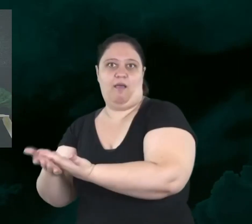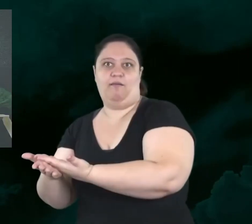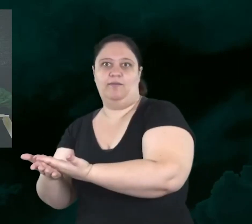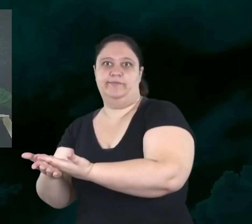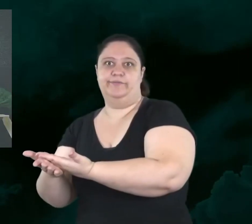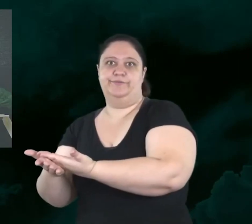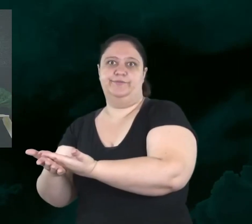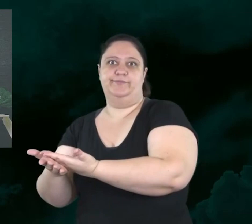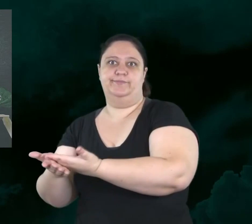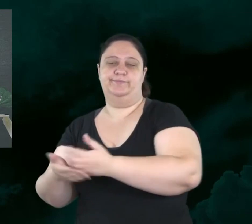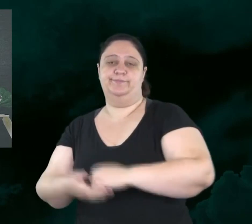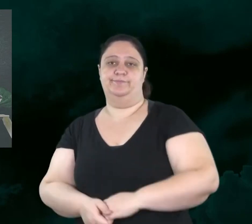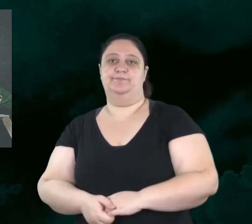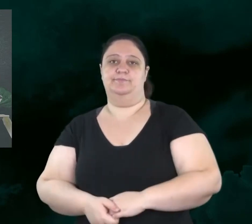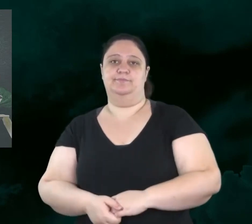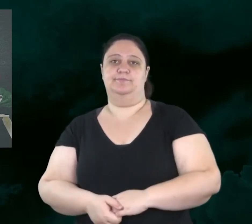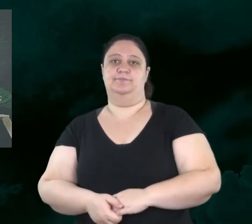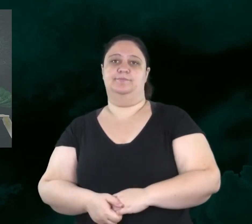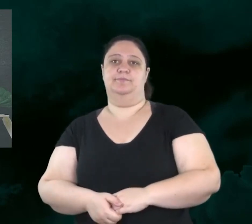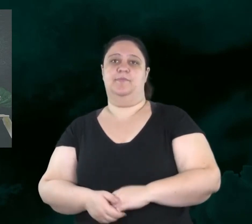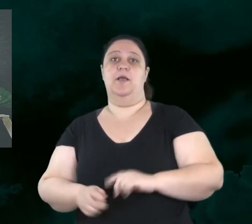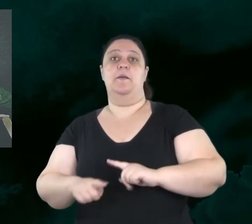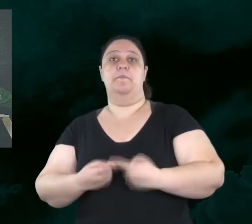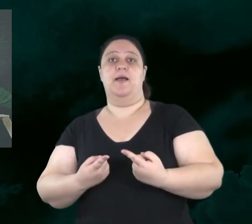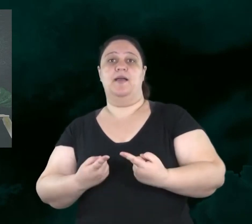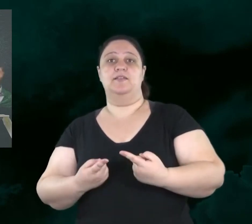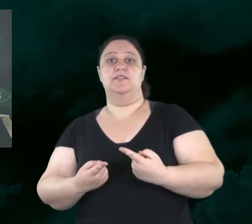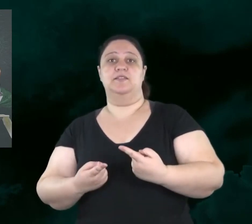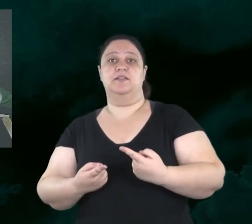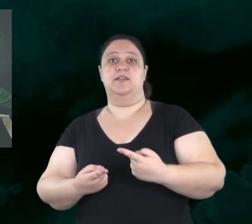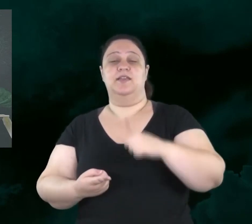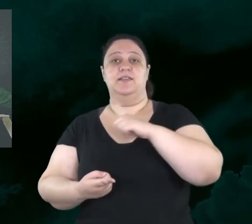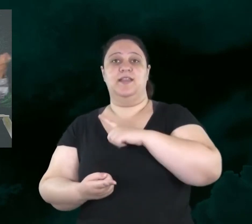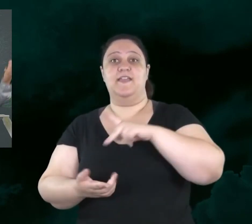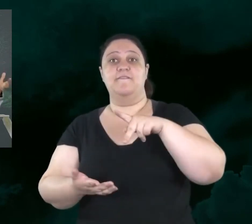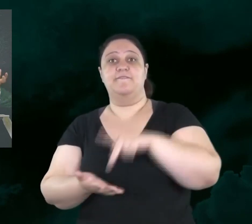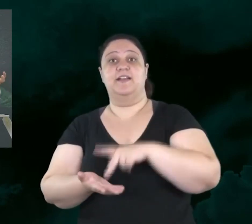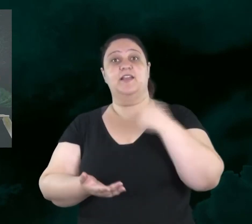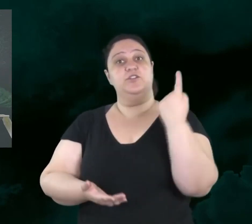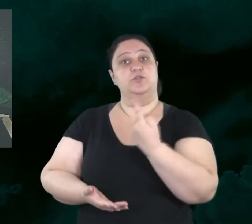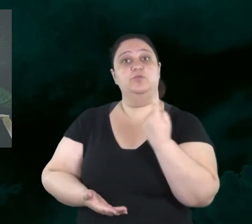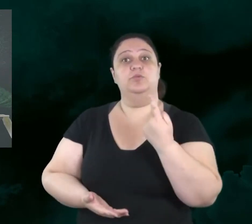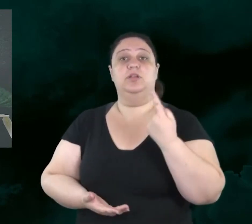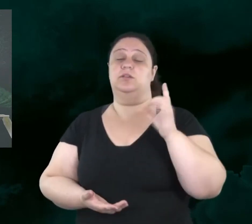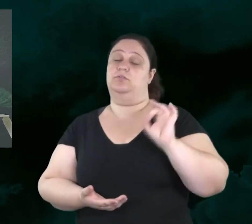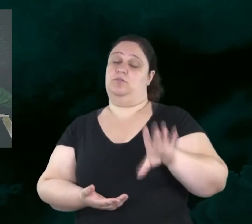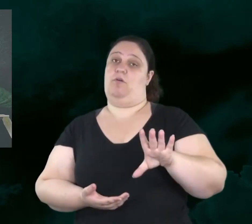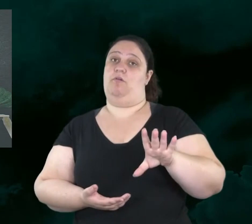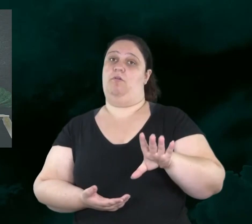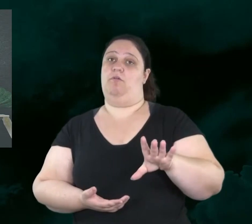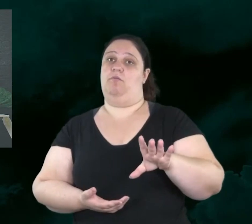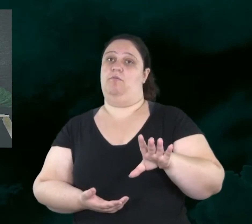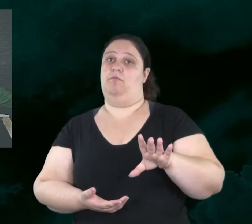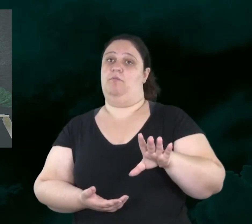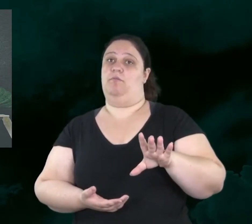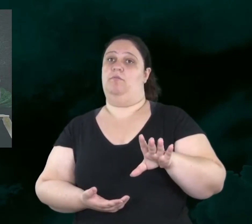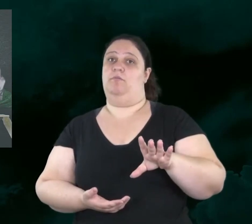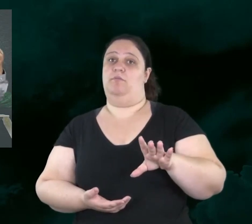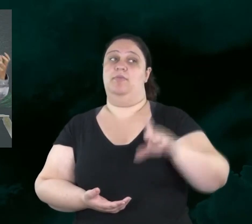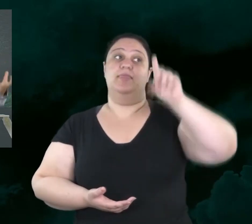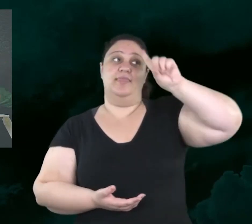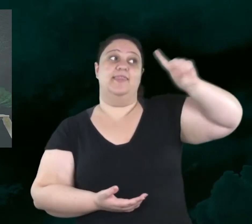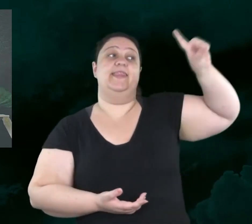quê? Em um só lugar. Esse lugar é Deus. Deus é a